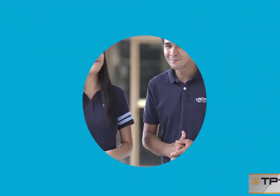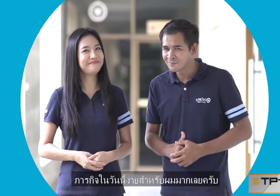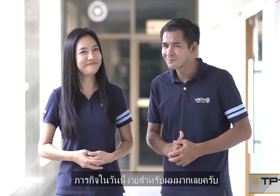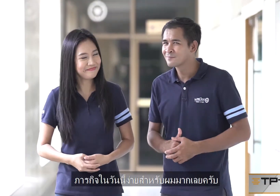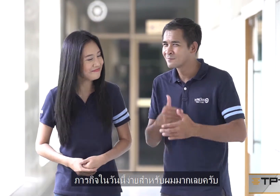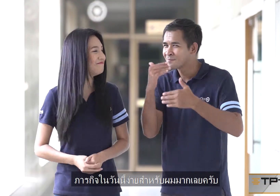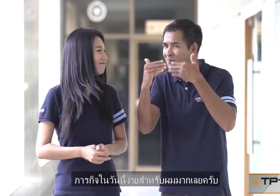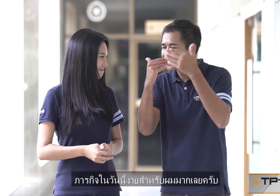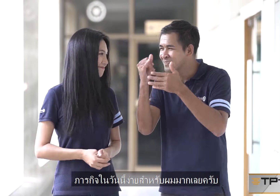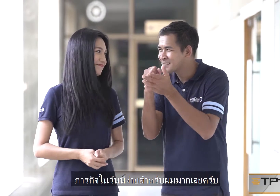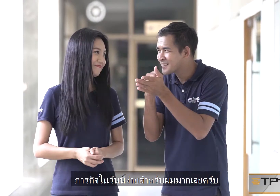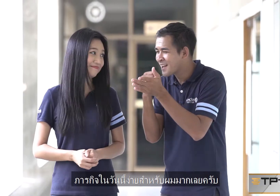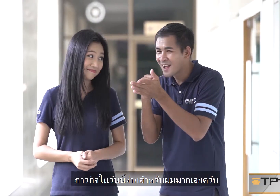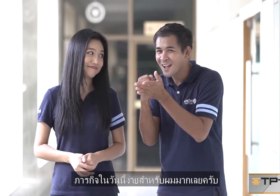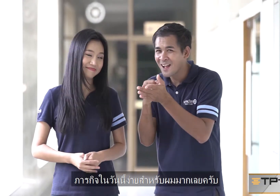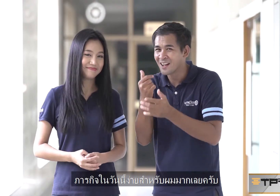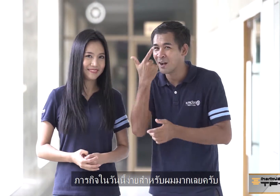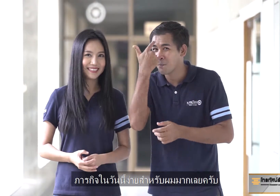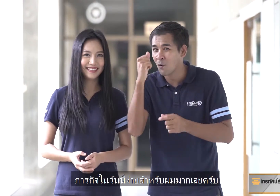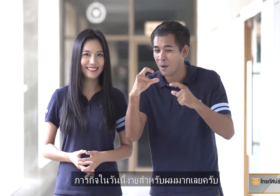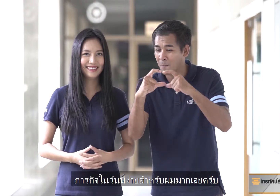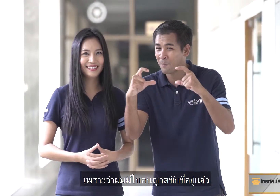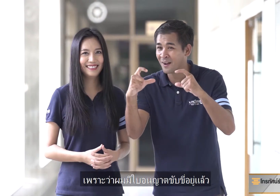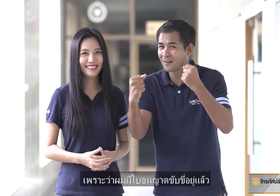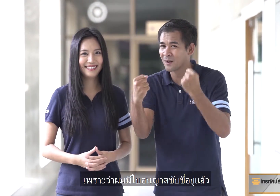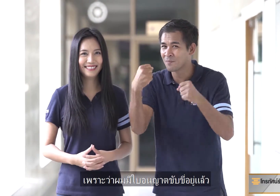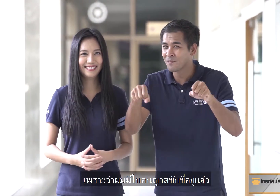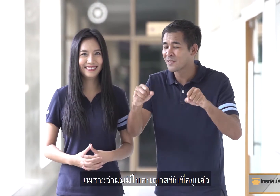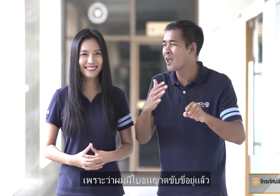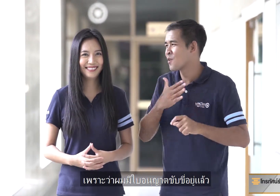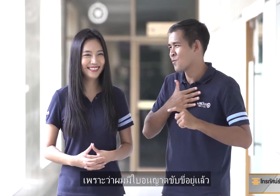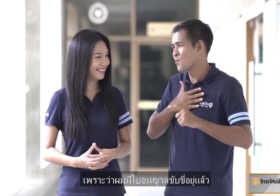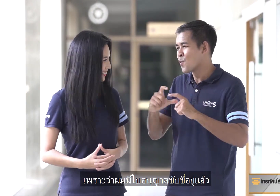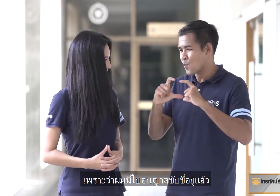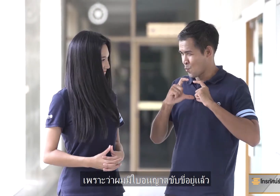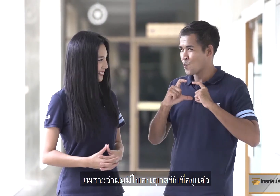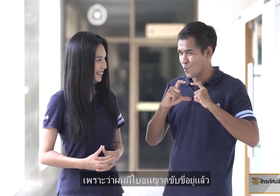ภารกิจในวันนี้ง่ายสำหรับผมมากเลยครับเพราะว่าผมมีใบอนุญา